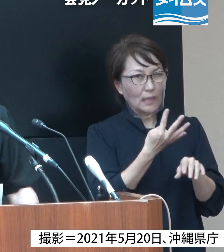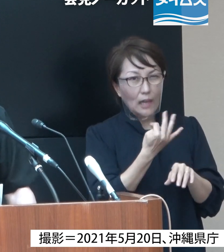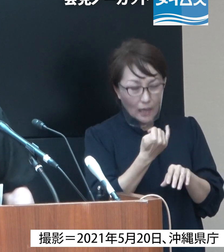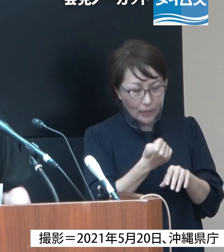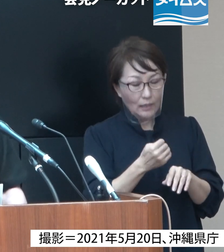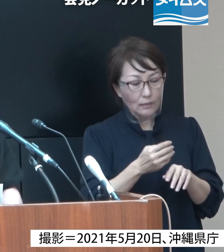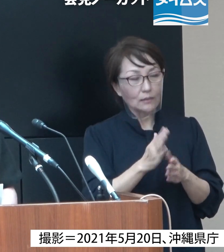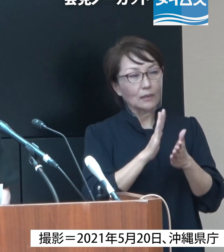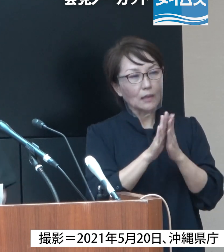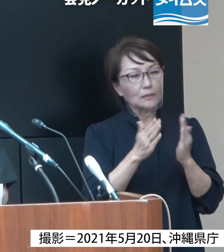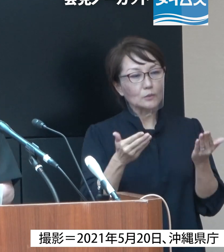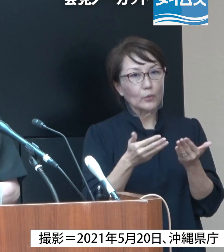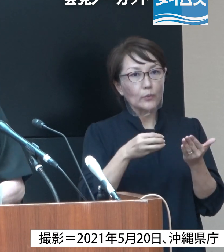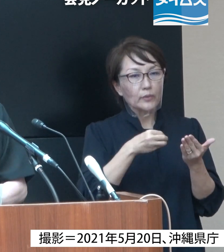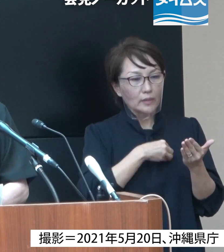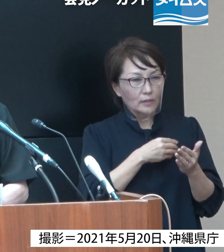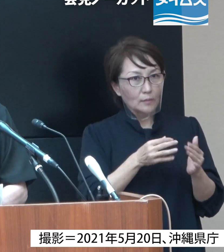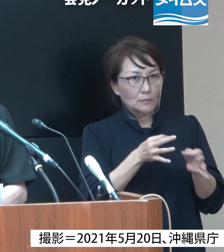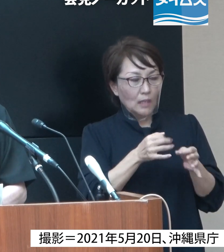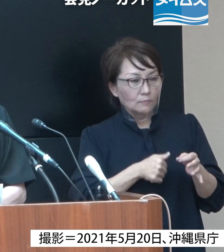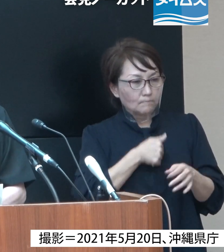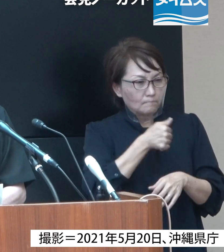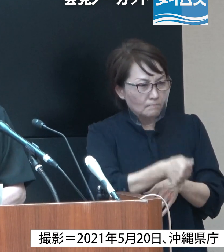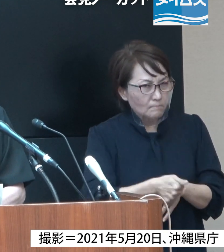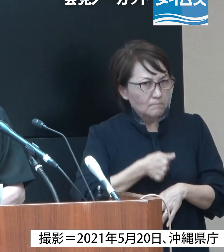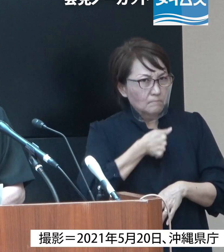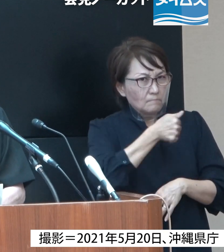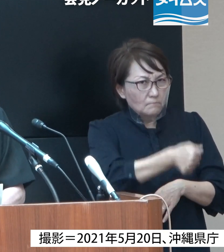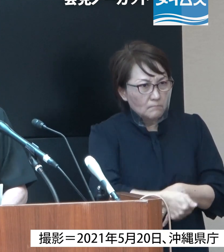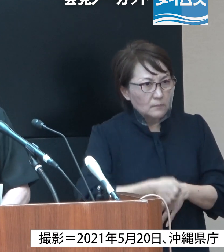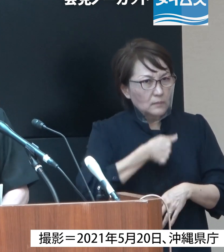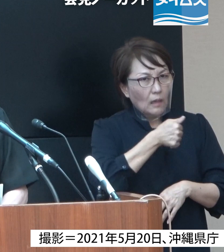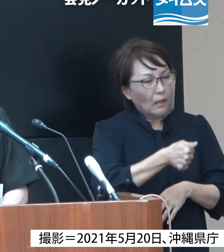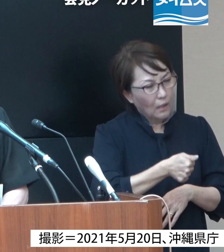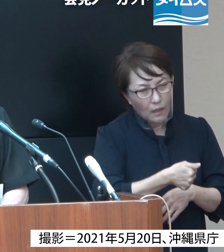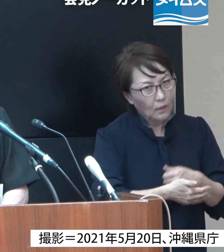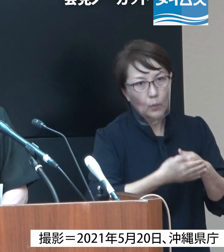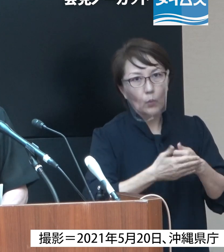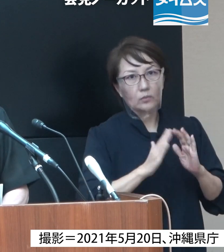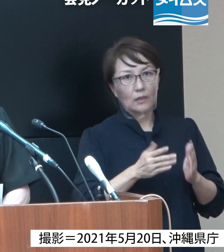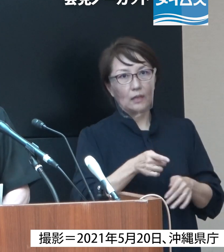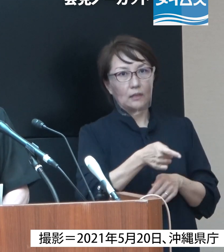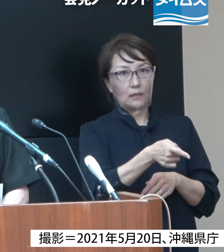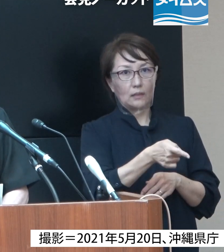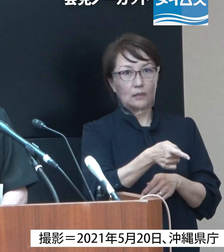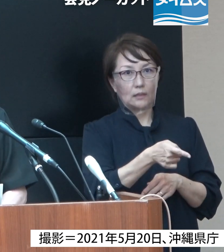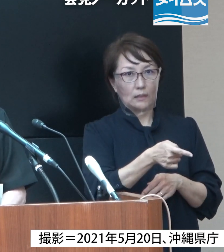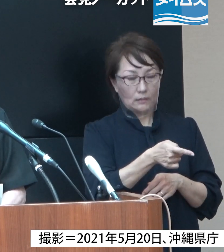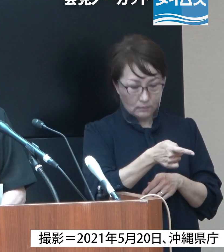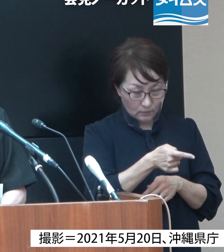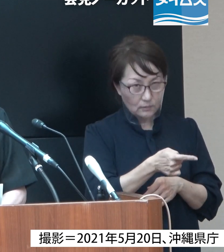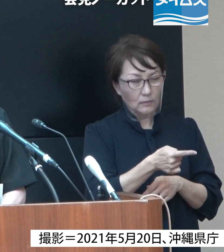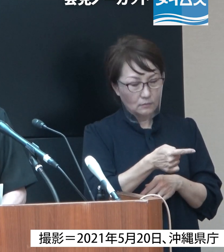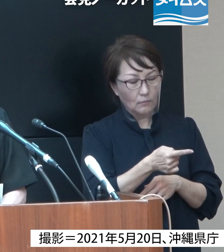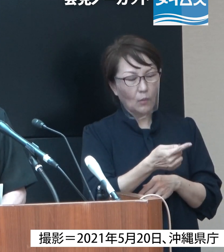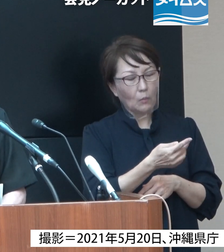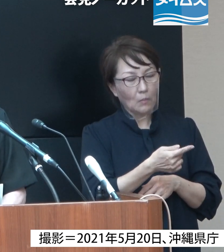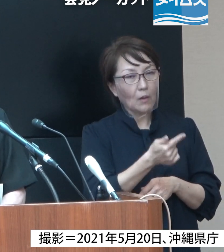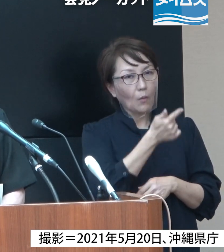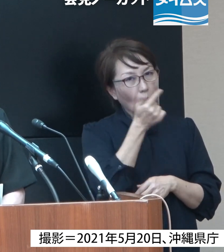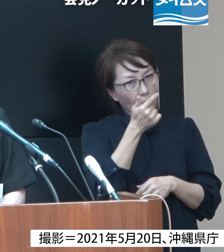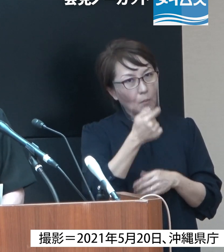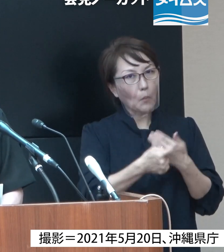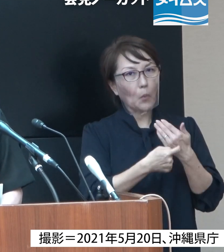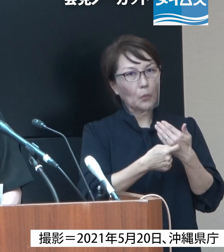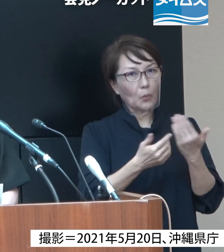の職員が言っているけれども応じていただけないというところが一番大きなポイントになると思っています